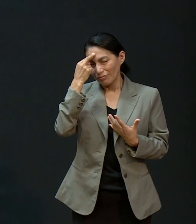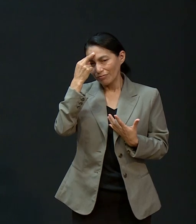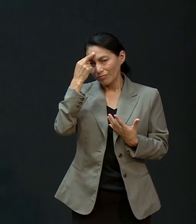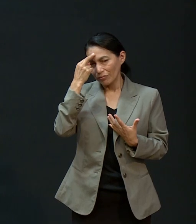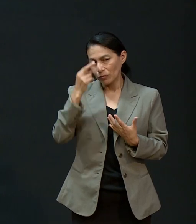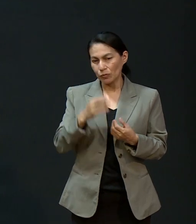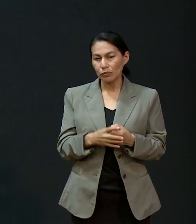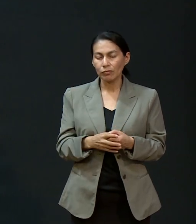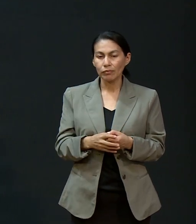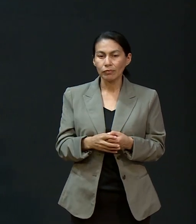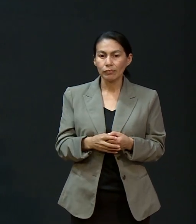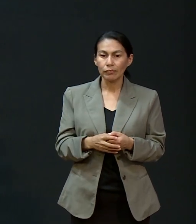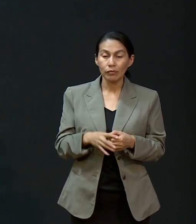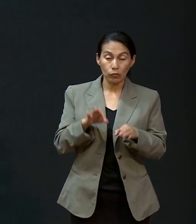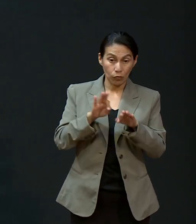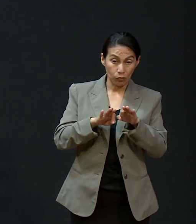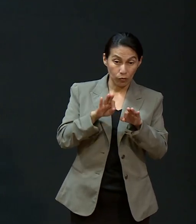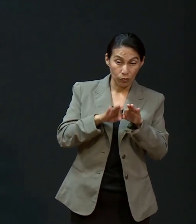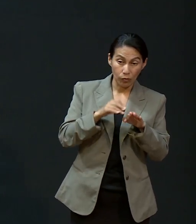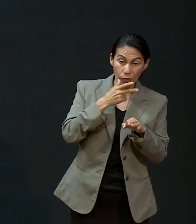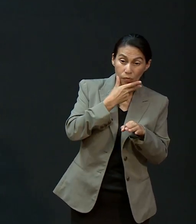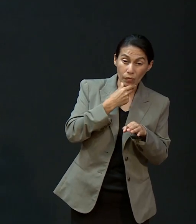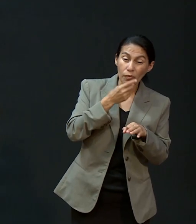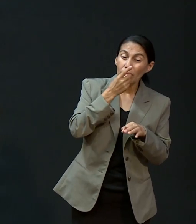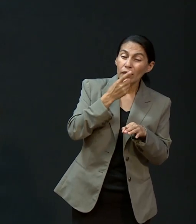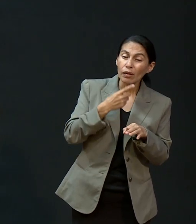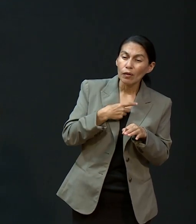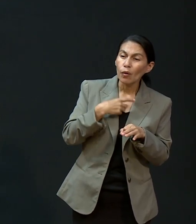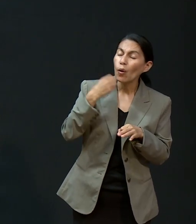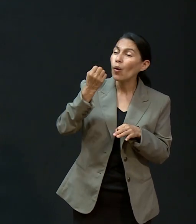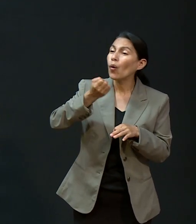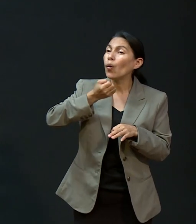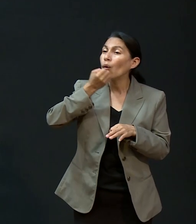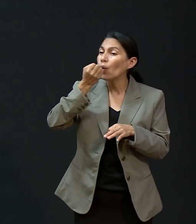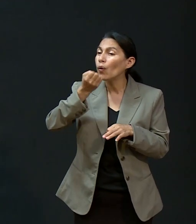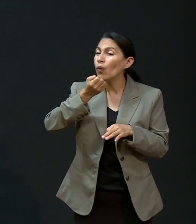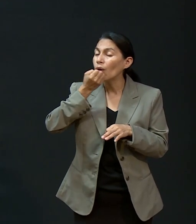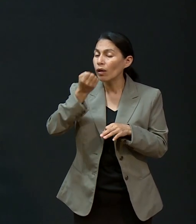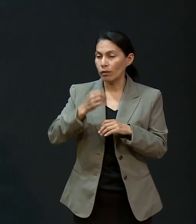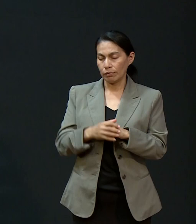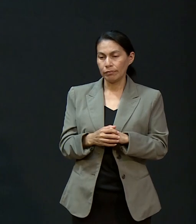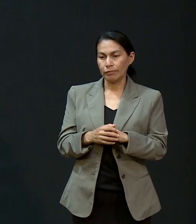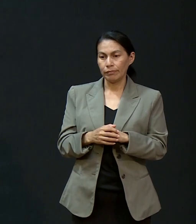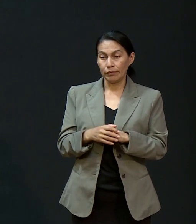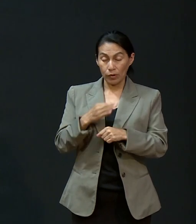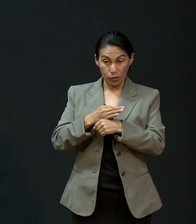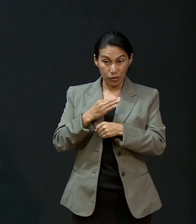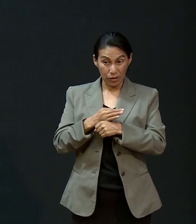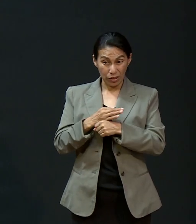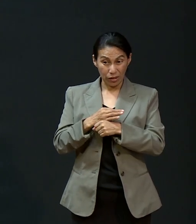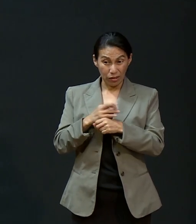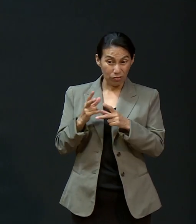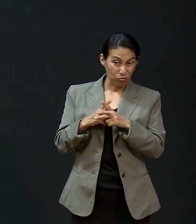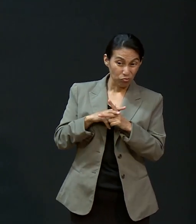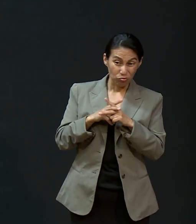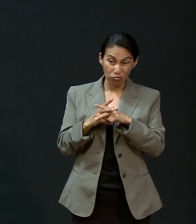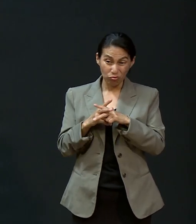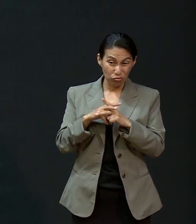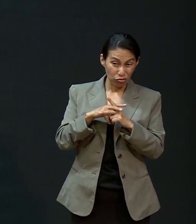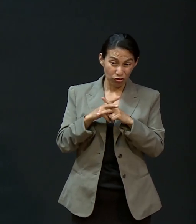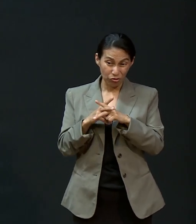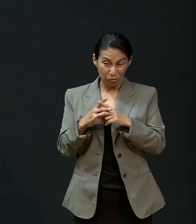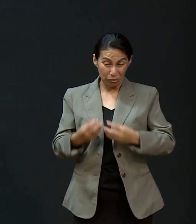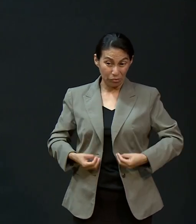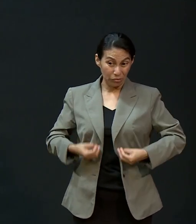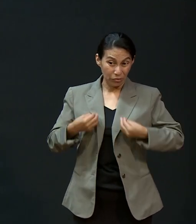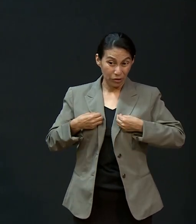mucho la situación en la que estábamos ahí. Entonces, un tío me dijo, vamos a orar, porque ahorita hay una batalla